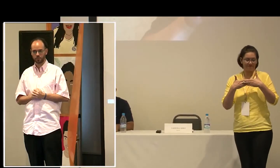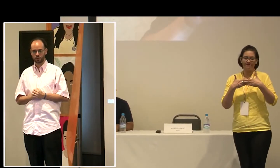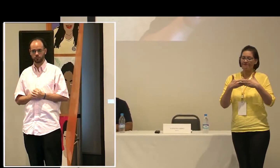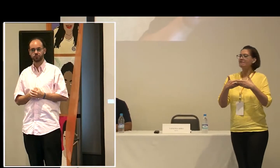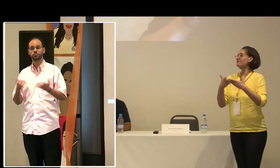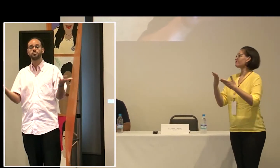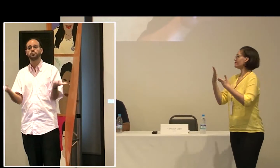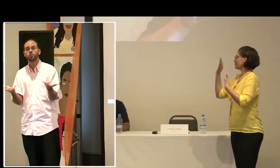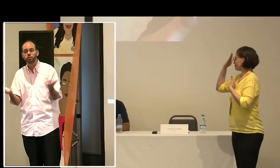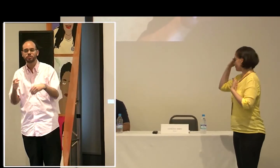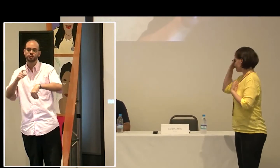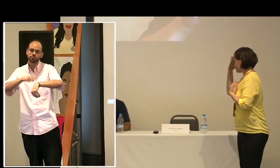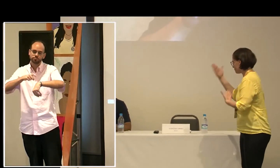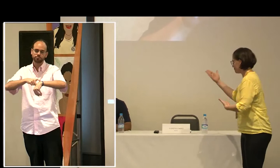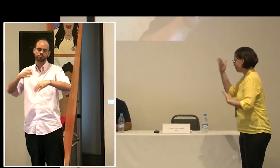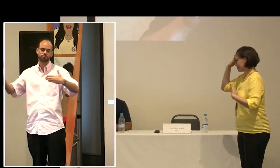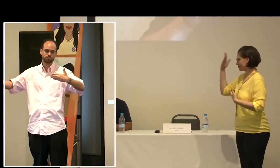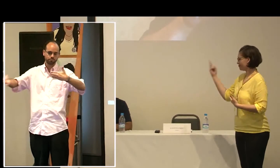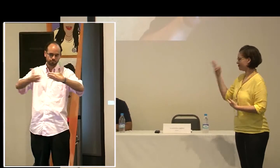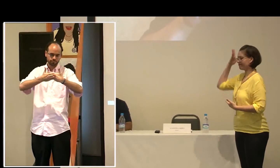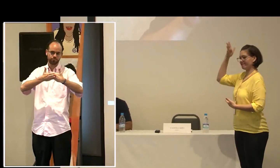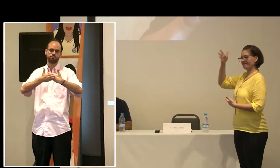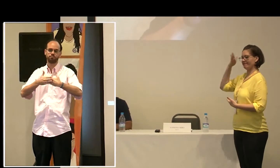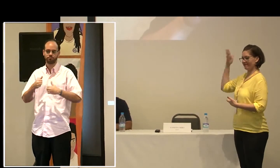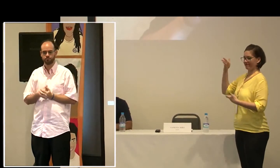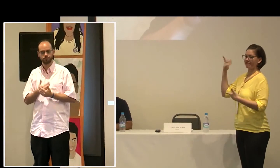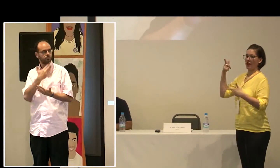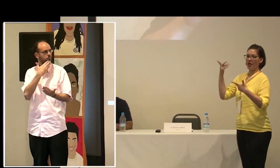isso, precisamos fechar agora. Muito